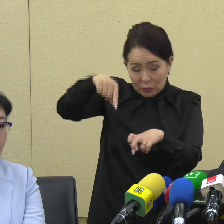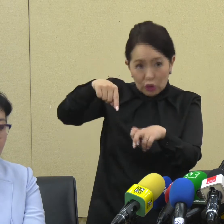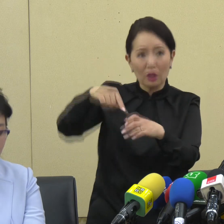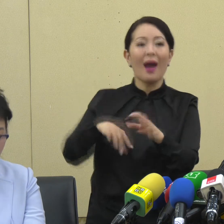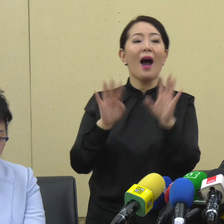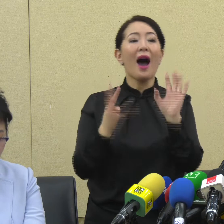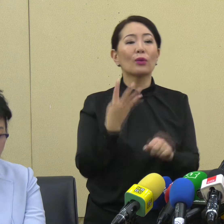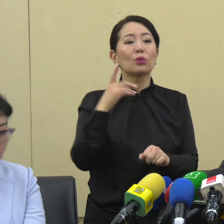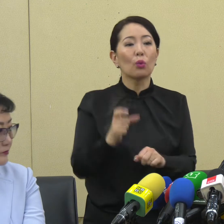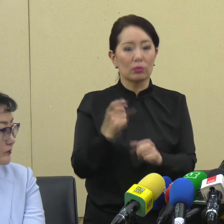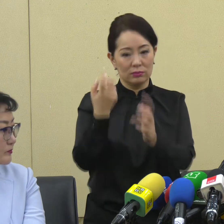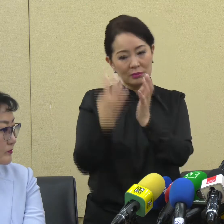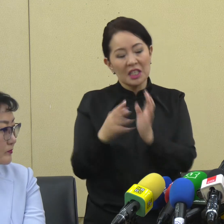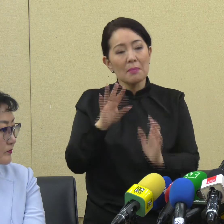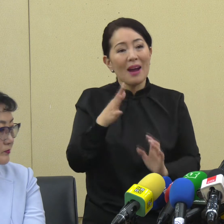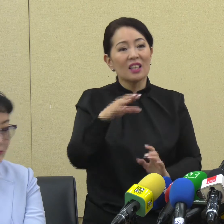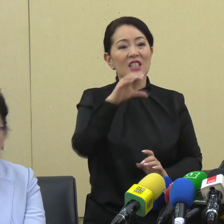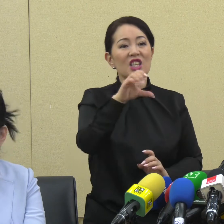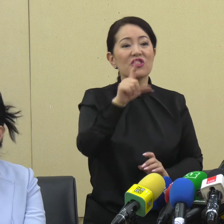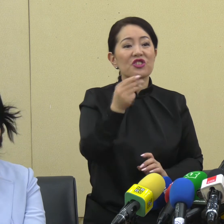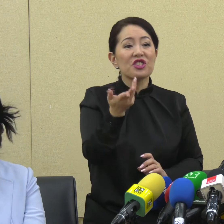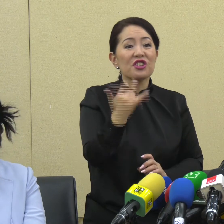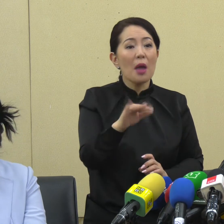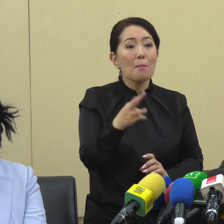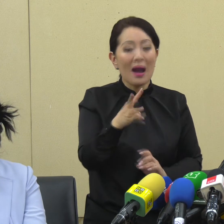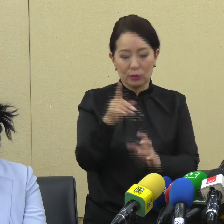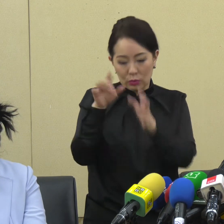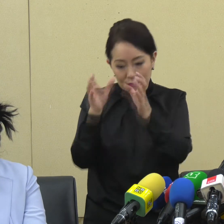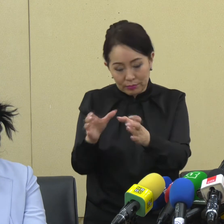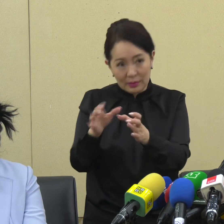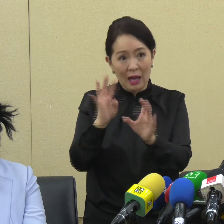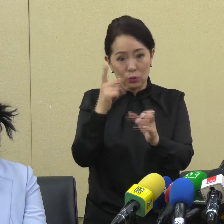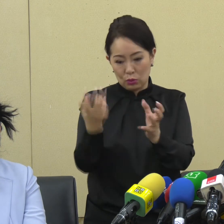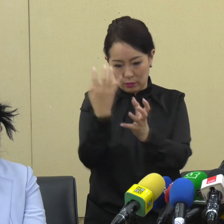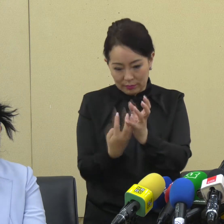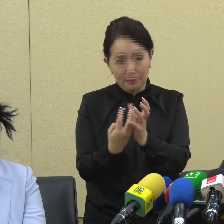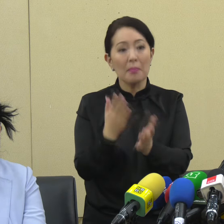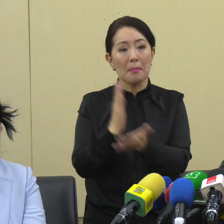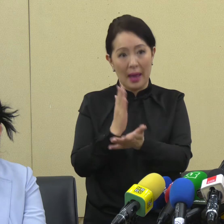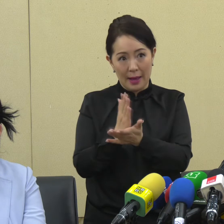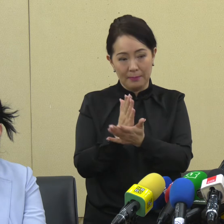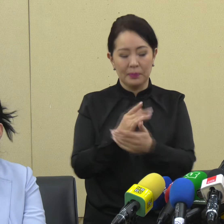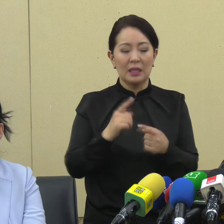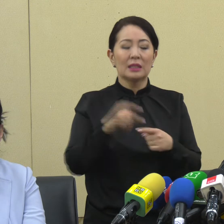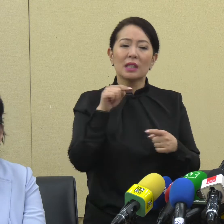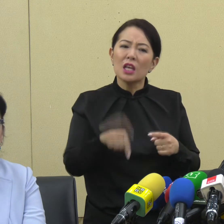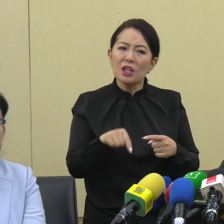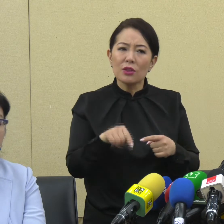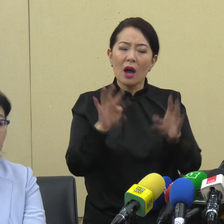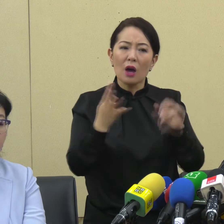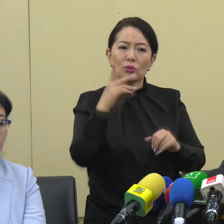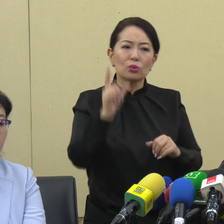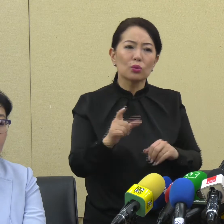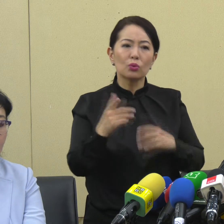14 тохиолдол, сэжигтэй тохиолдол одоо орсон. А энэ нь болохоор та бүхэн мэдж